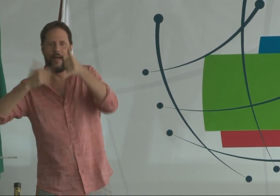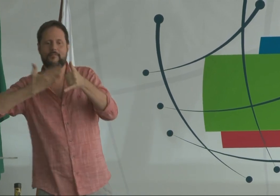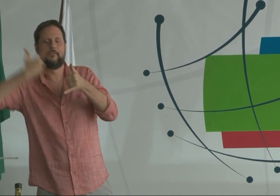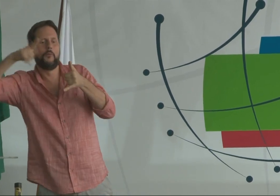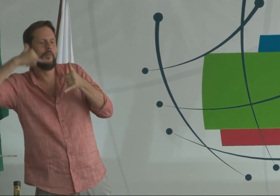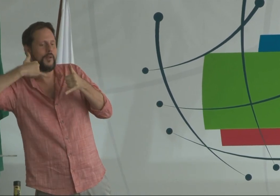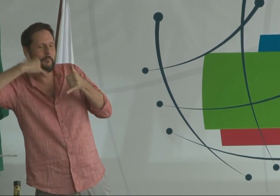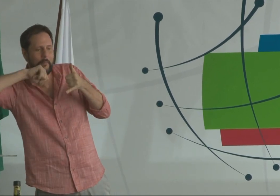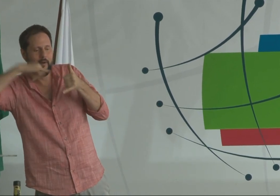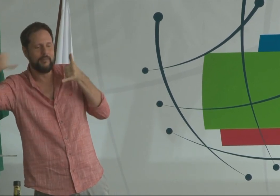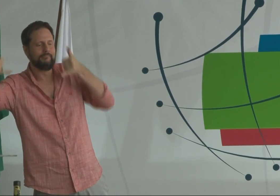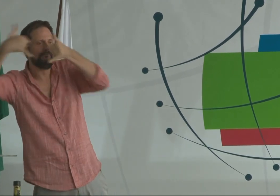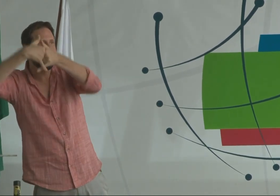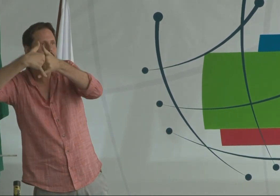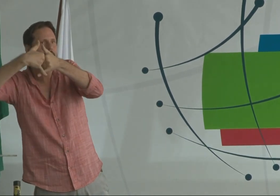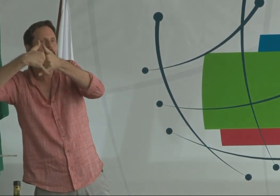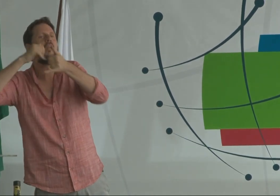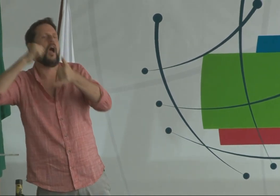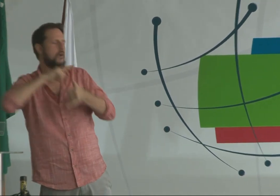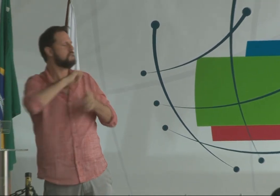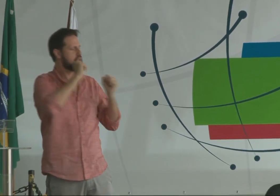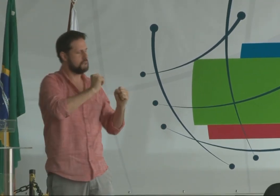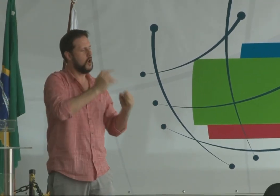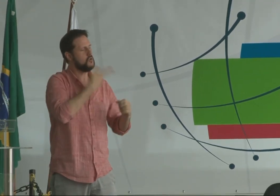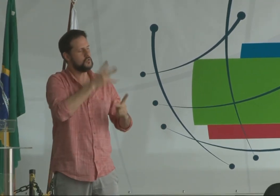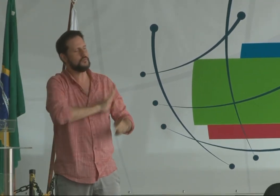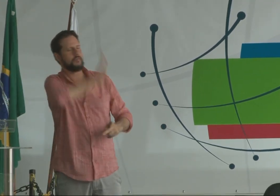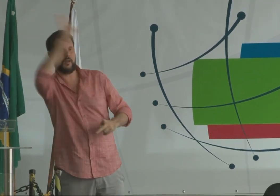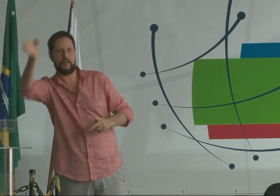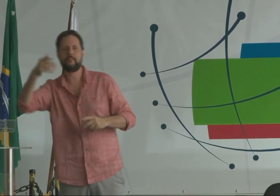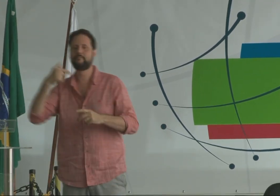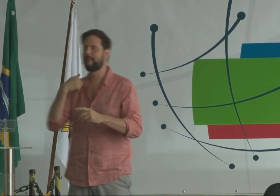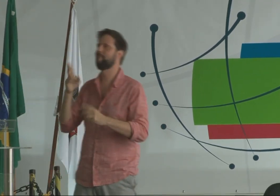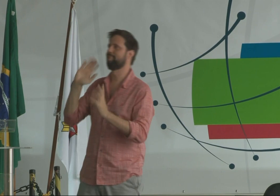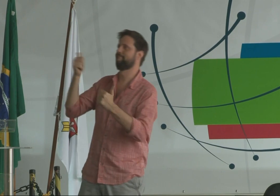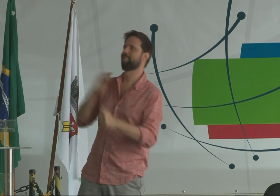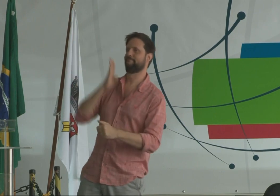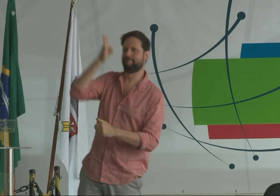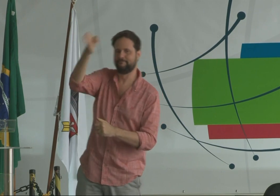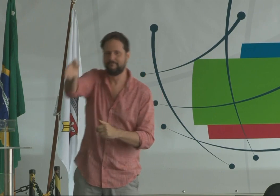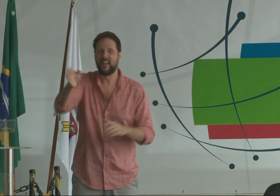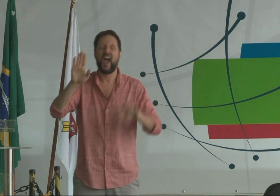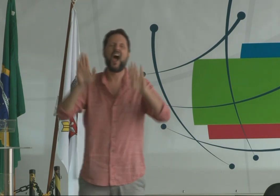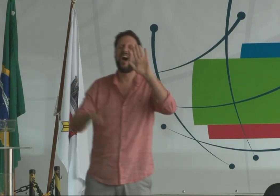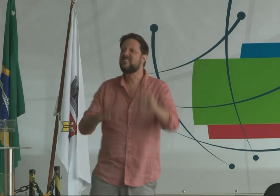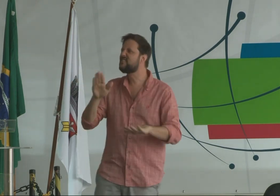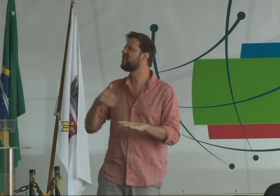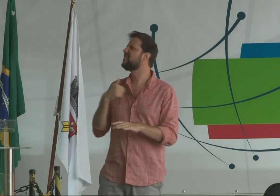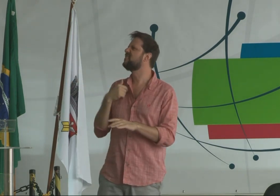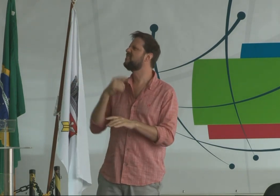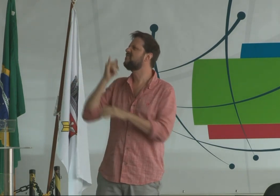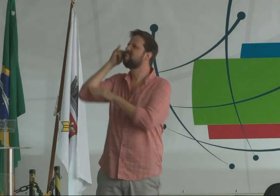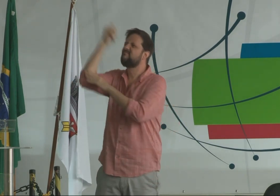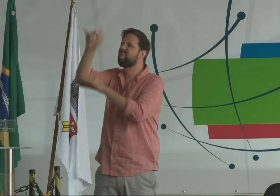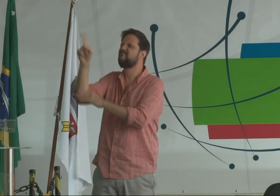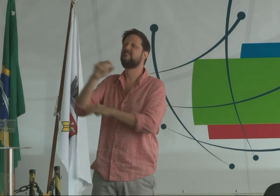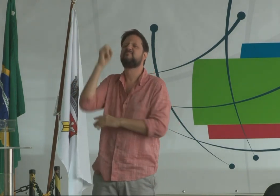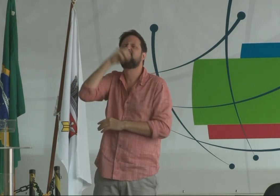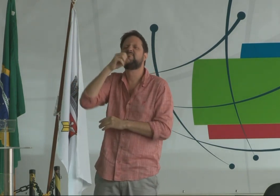sei fúbido, eu preciso ir para um lugar, ou pedir para uma pessoa comunicar no meu pai alguma coisa, me levar pra lá. Porque eu tinha essa relação de dependência muito grande. E,